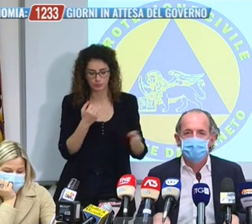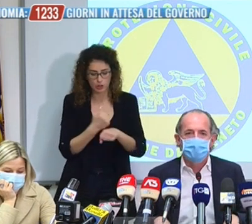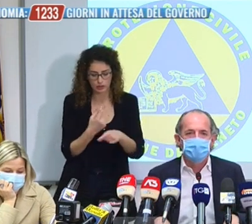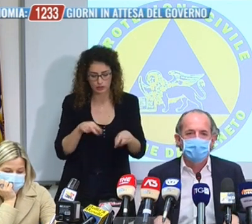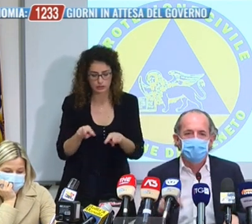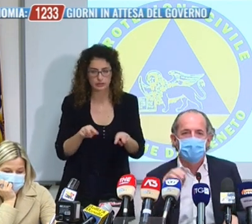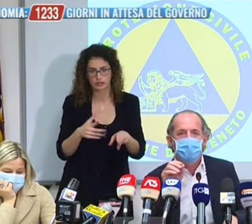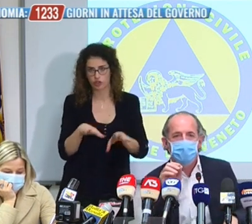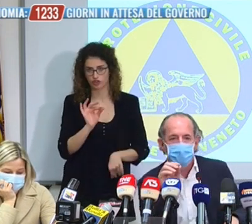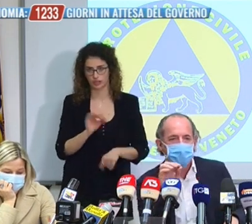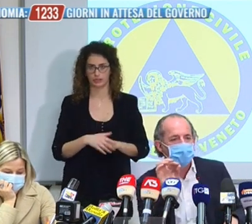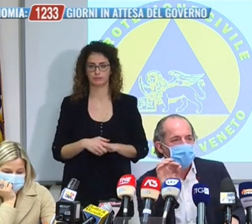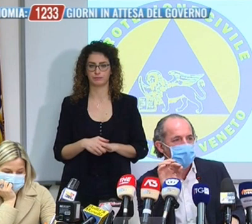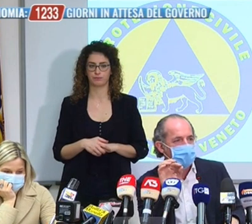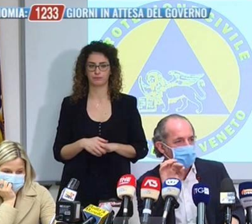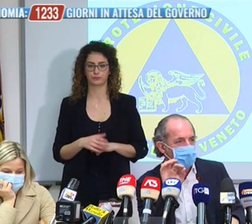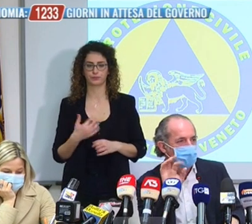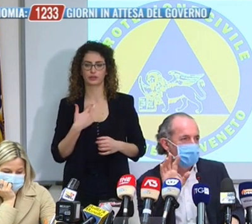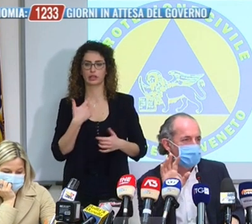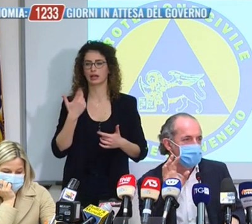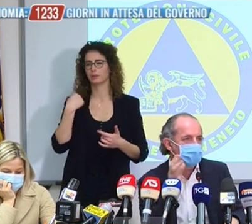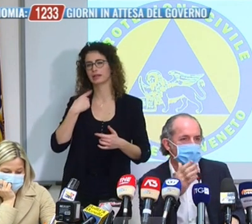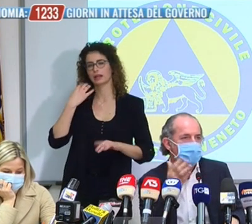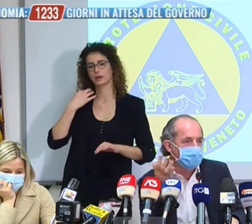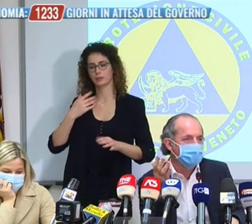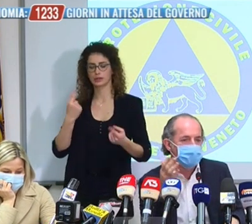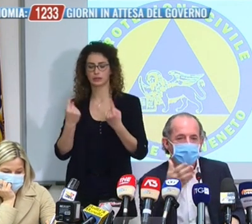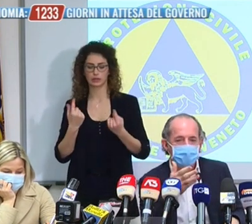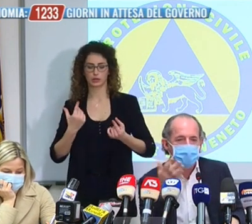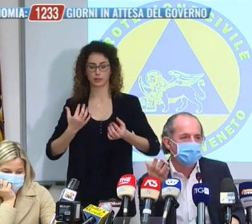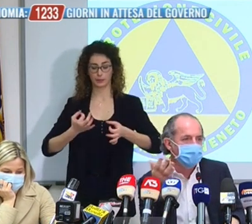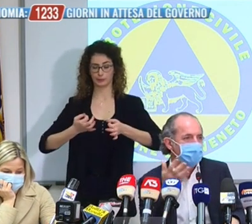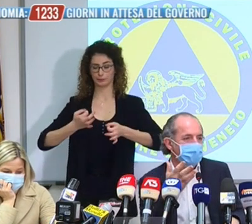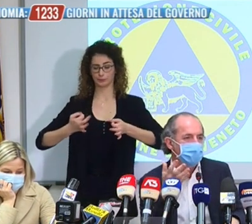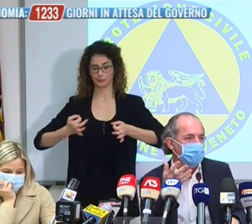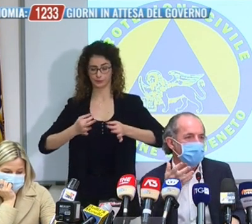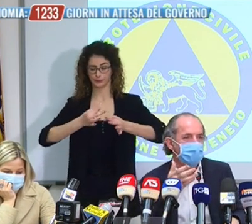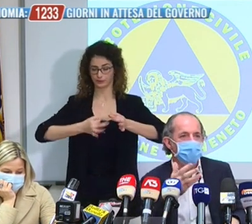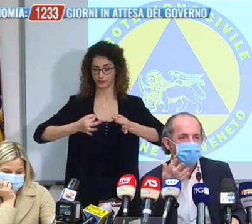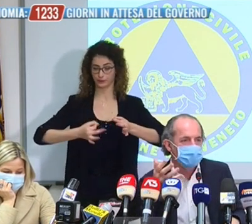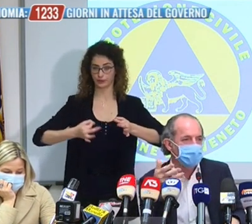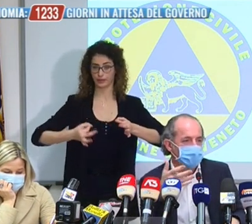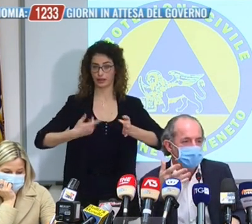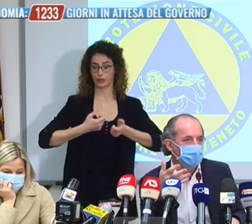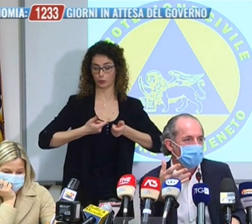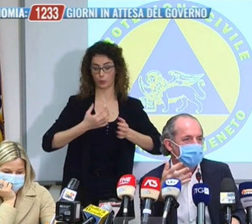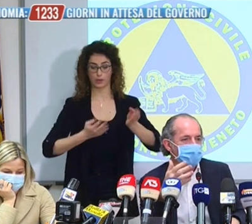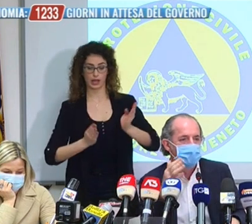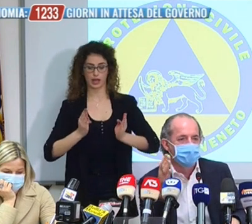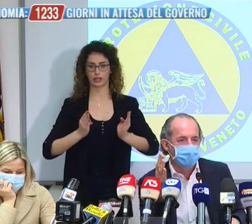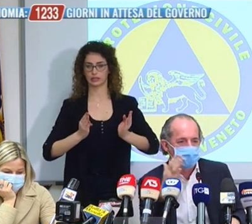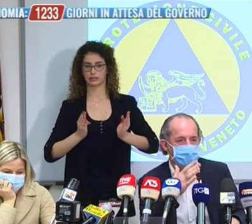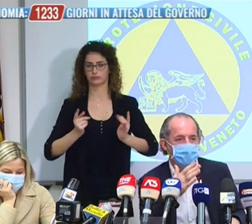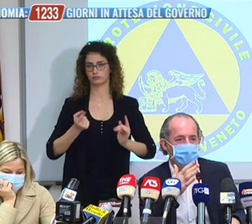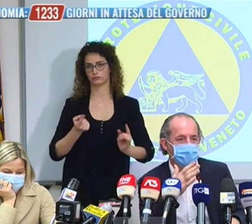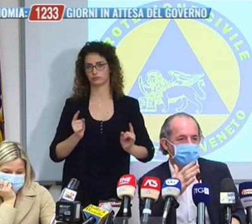non aspettiamoci anche una roba fatta col bilancino da farmacisti, cioè in base a quanti casi, alla logistica della scuola,